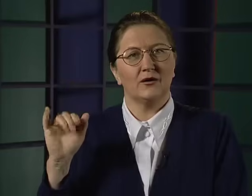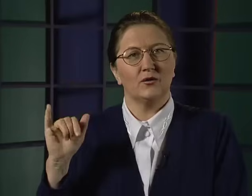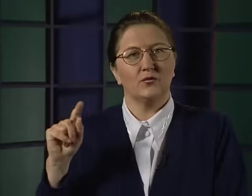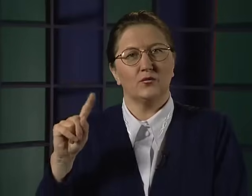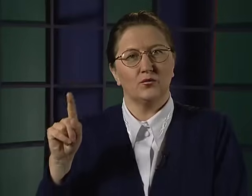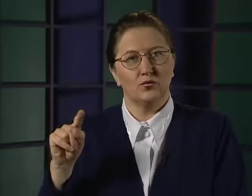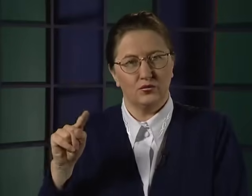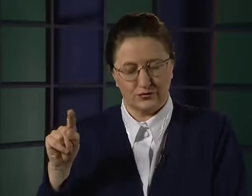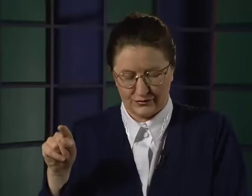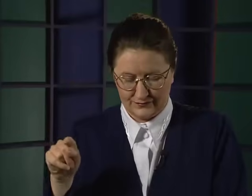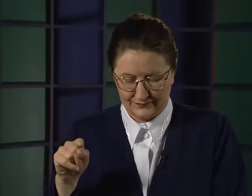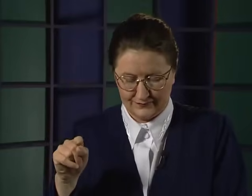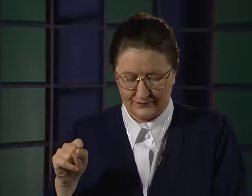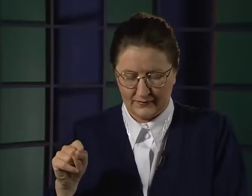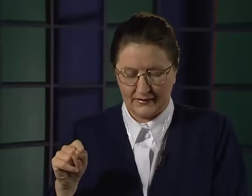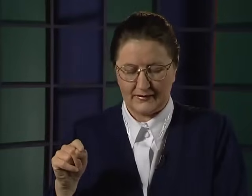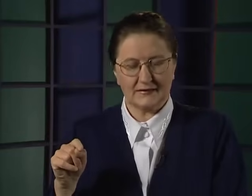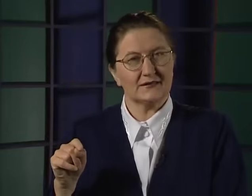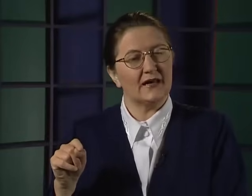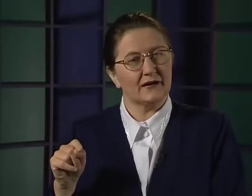Арбуз. Знак.